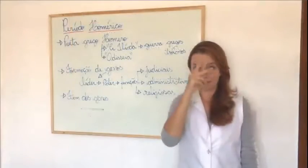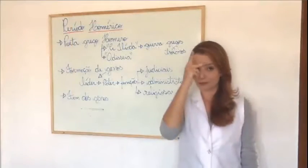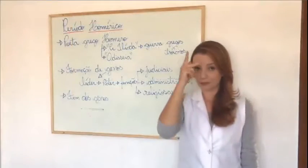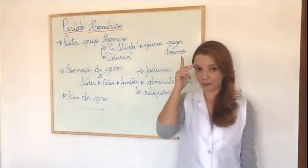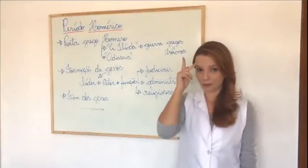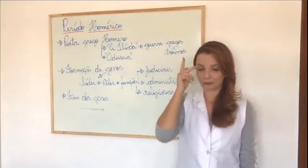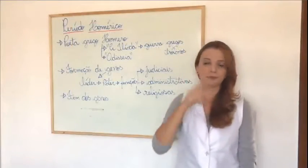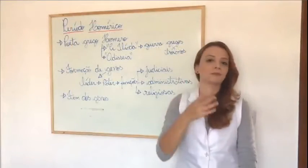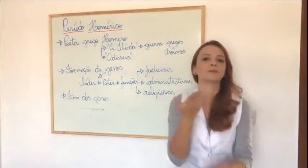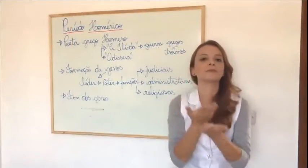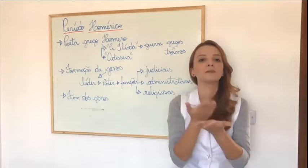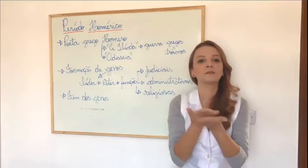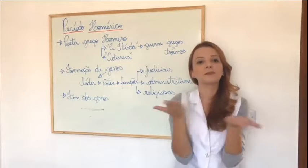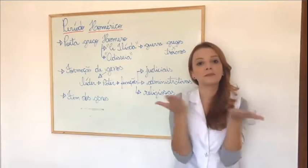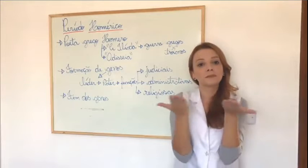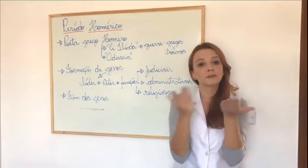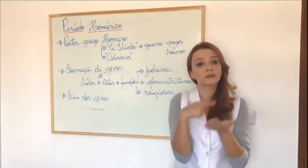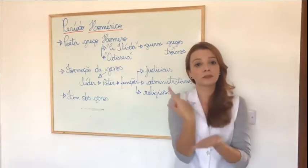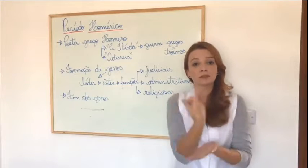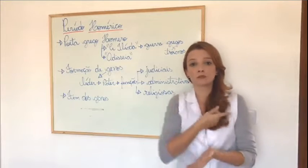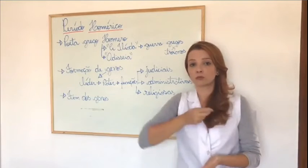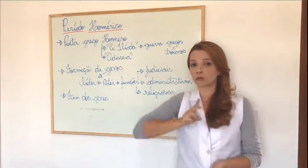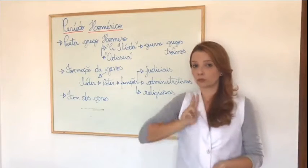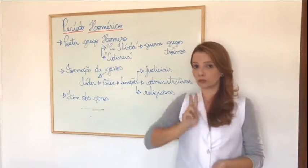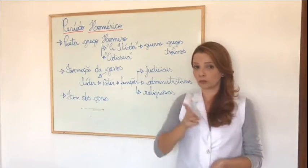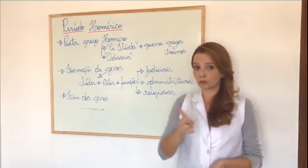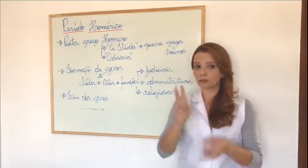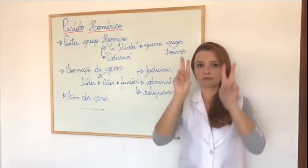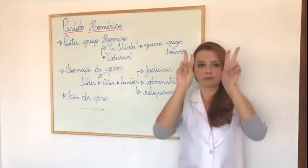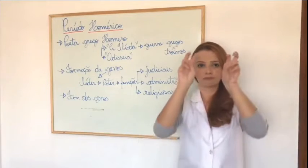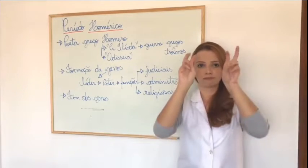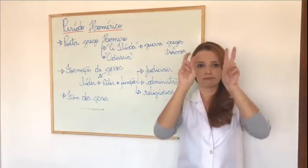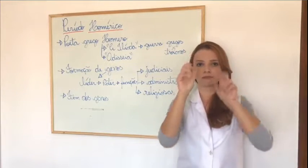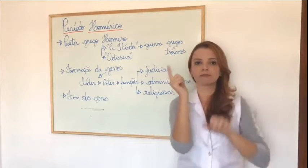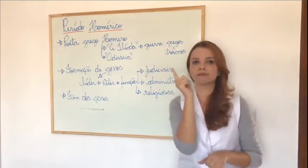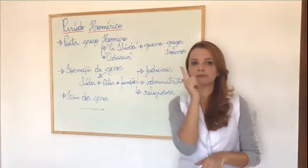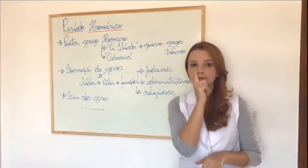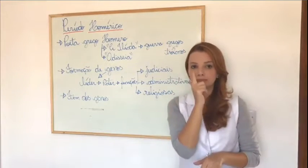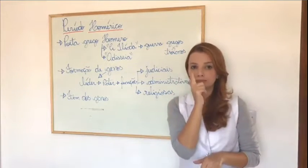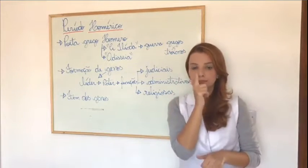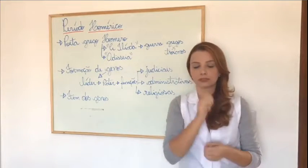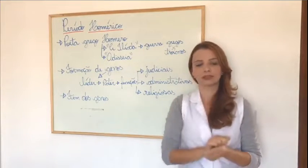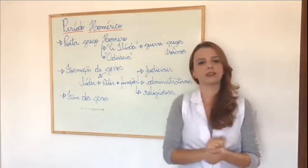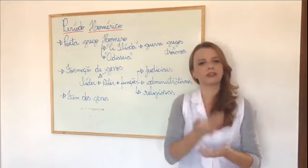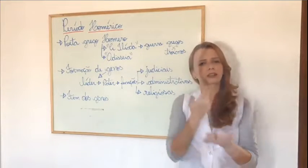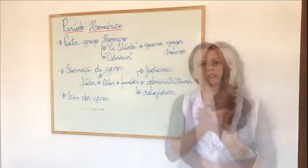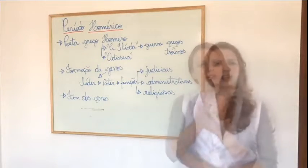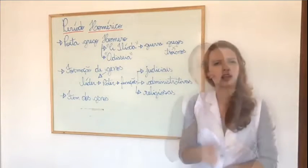Olá, pessoal! Na aula de hoje, nós iremos continuar a falar sobre Grécia.